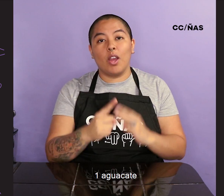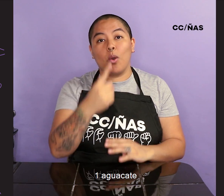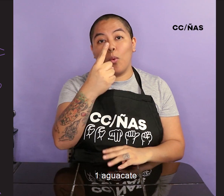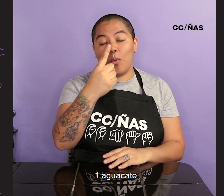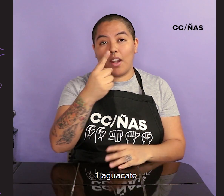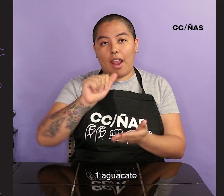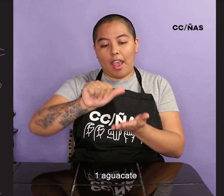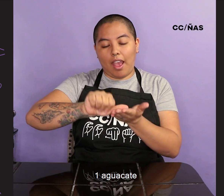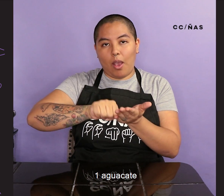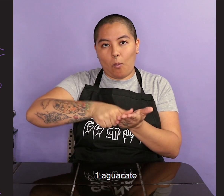un aguacate,